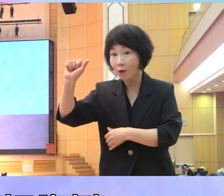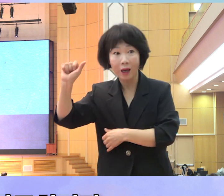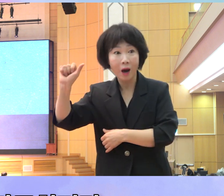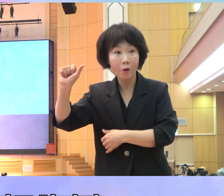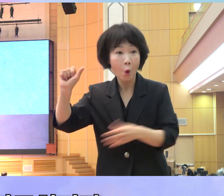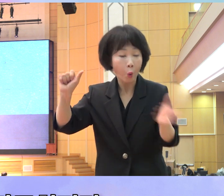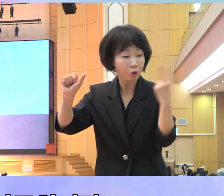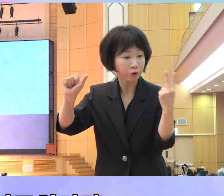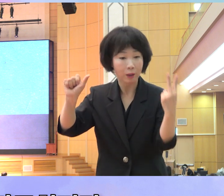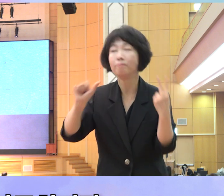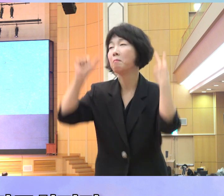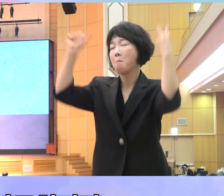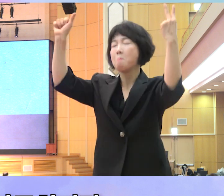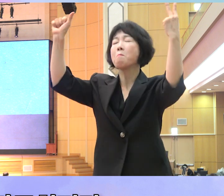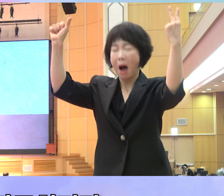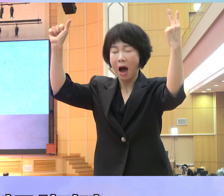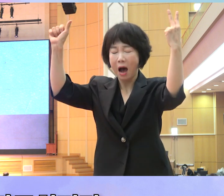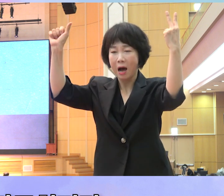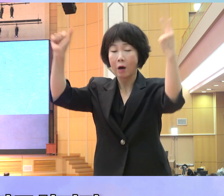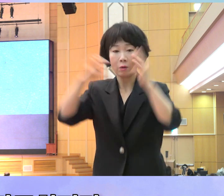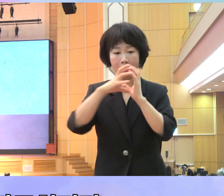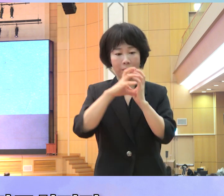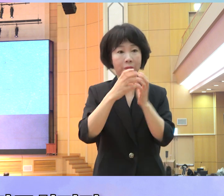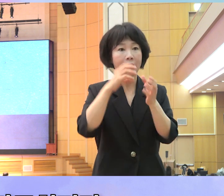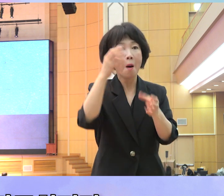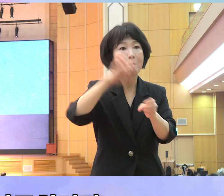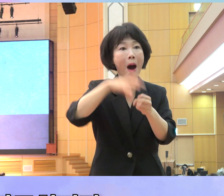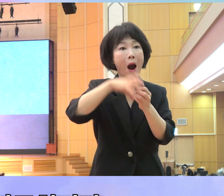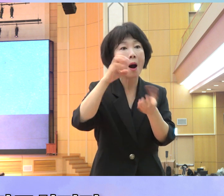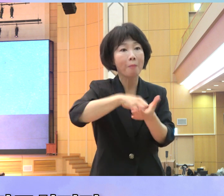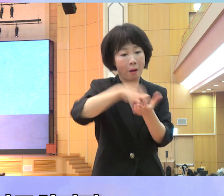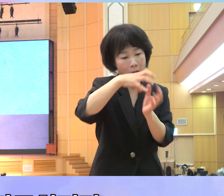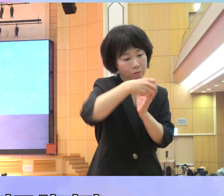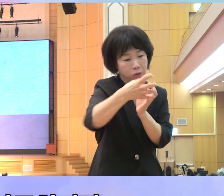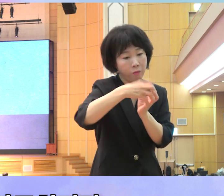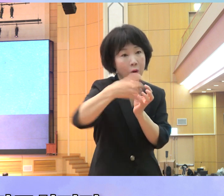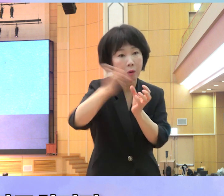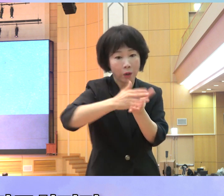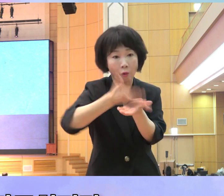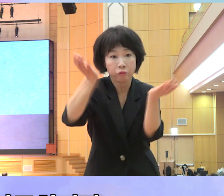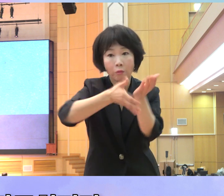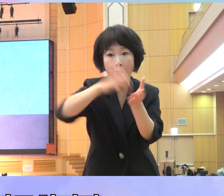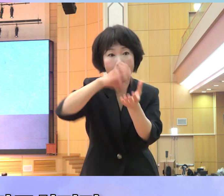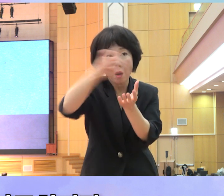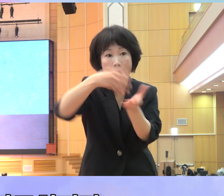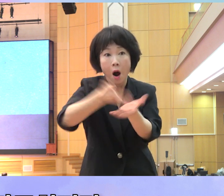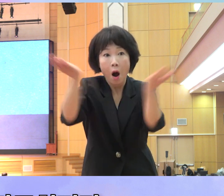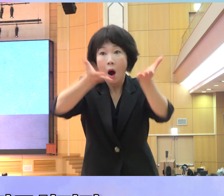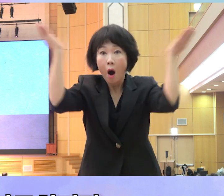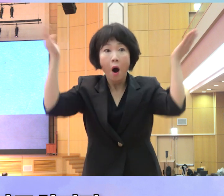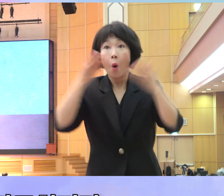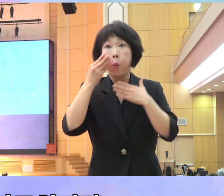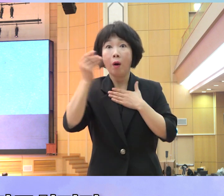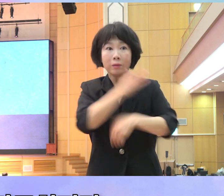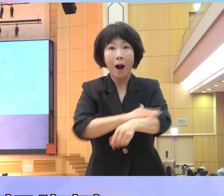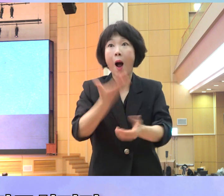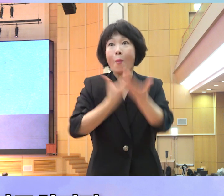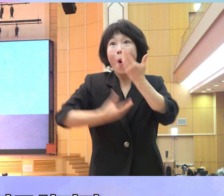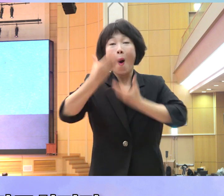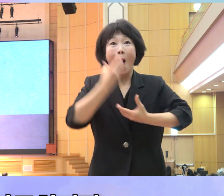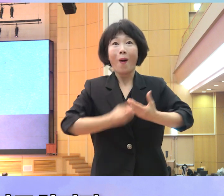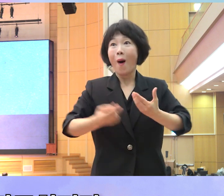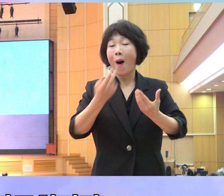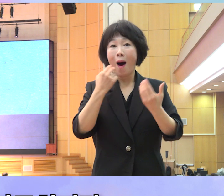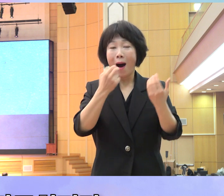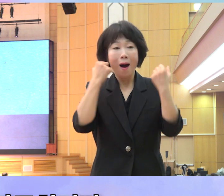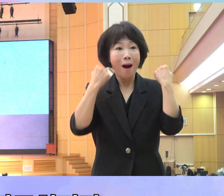어떻게 반응하냐면, 와, 기적이 일어났다. 내가 이렇게 결핍이 많았고 내가 이렇게 부족했는데 하나님께서